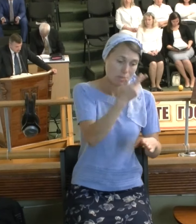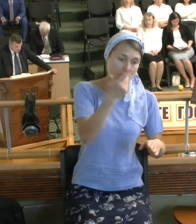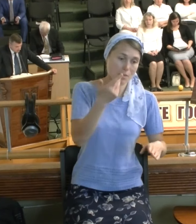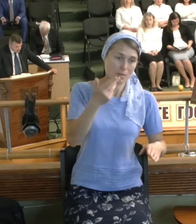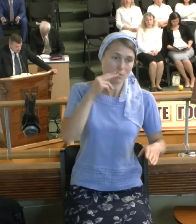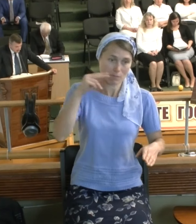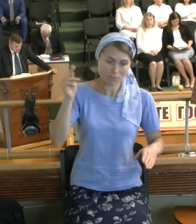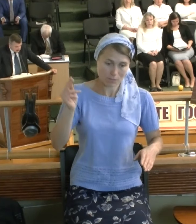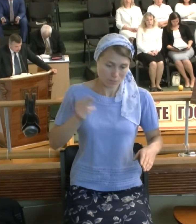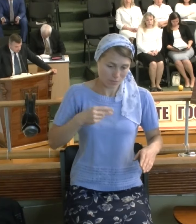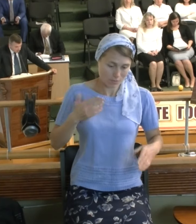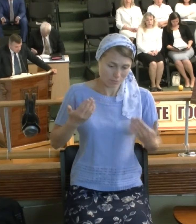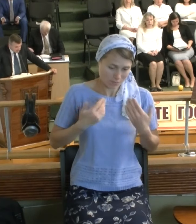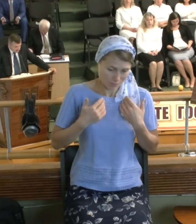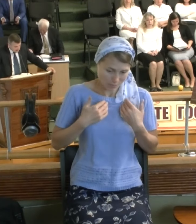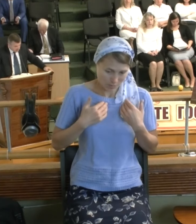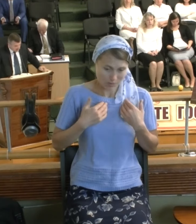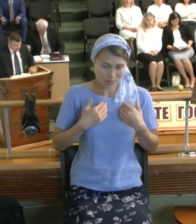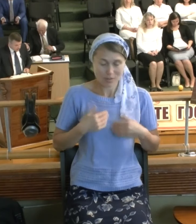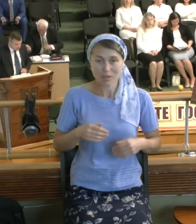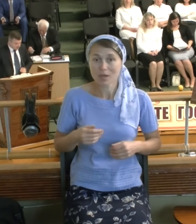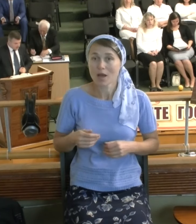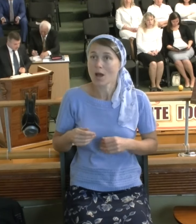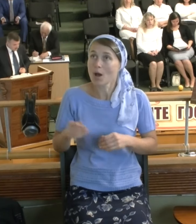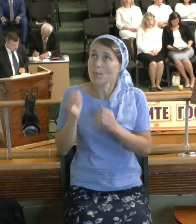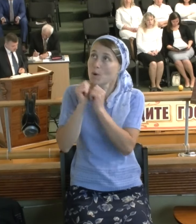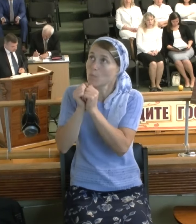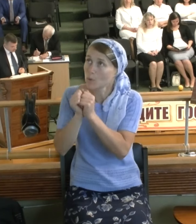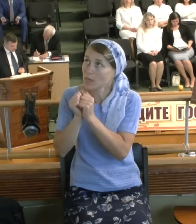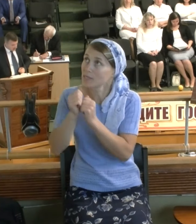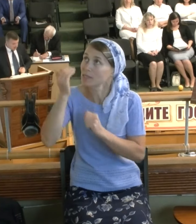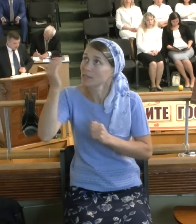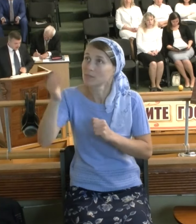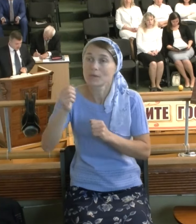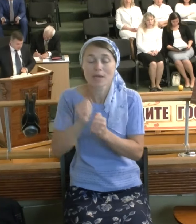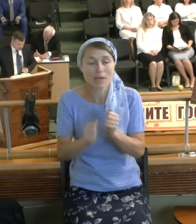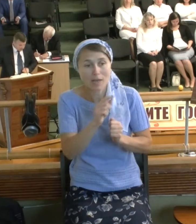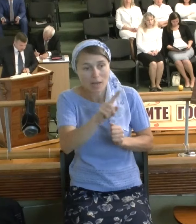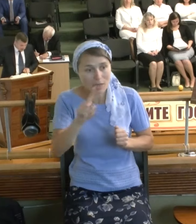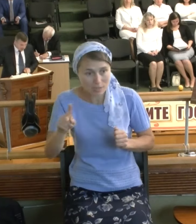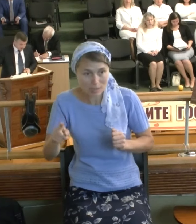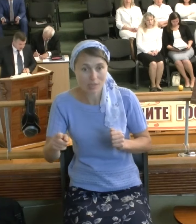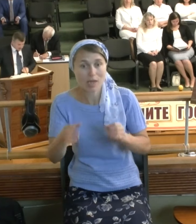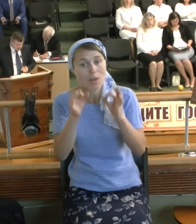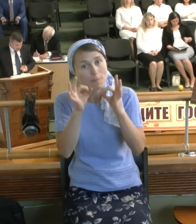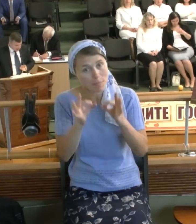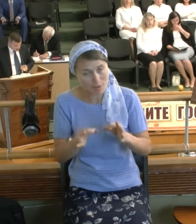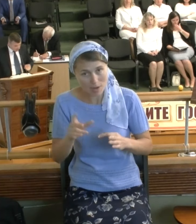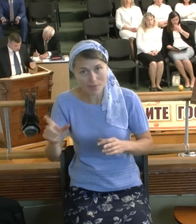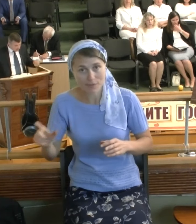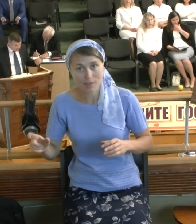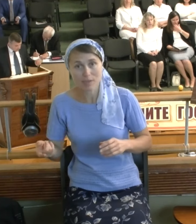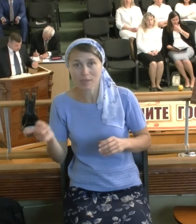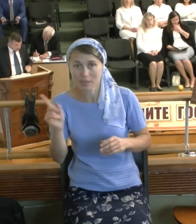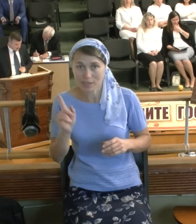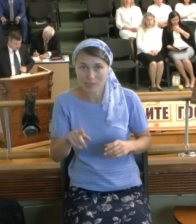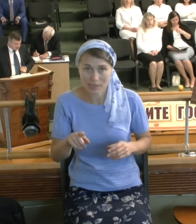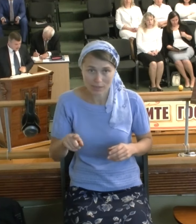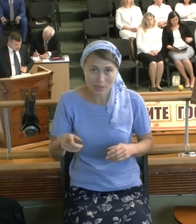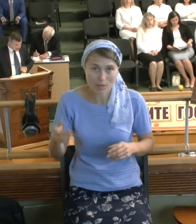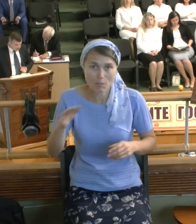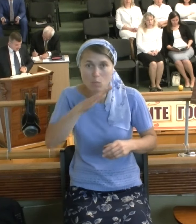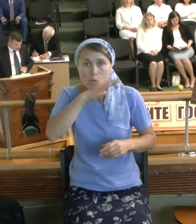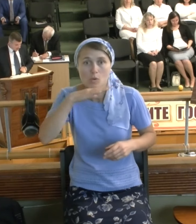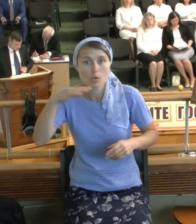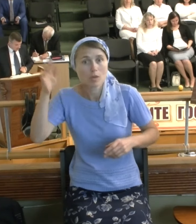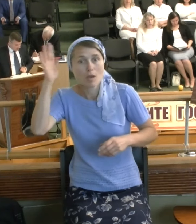греха моего. Зато помолится тебе каждый праведник во время благопотребное, и тогда разлитие многих вод